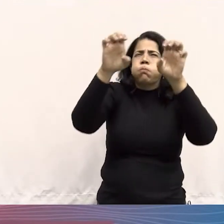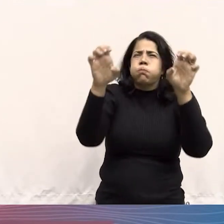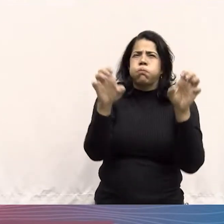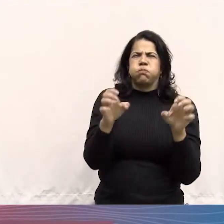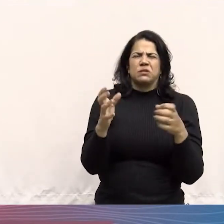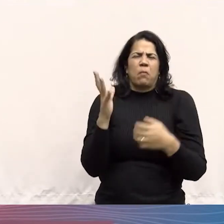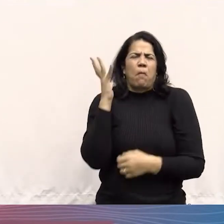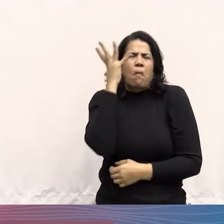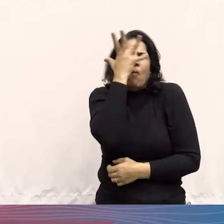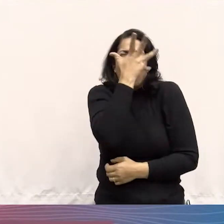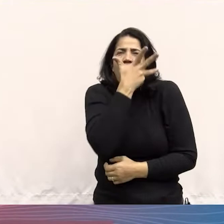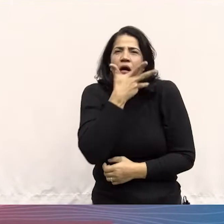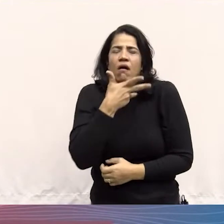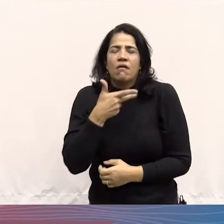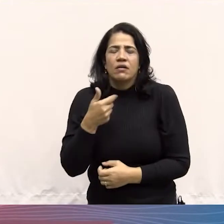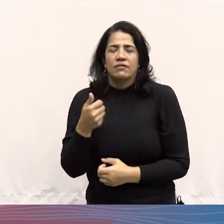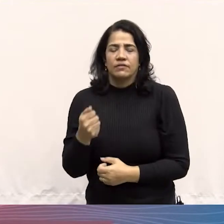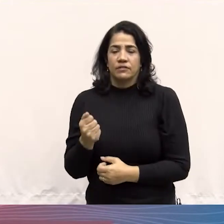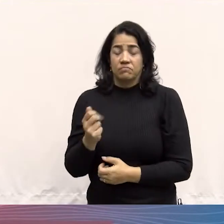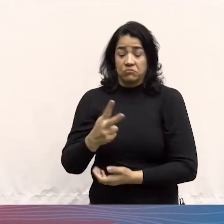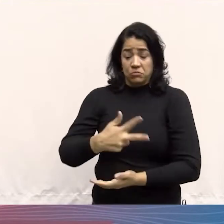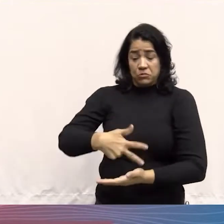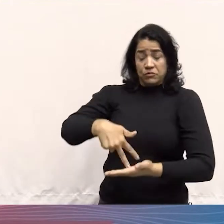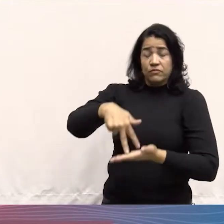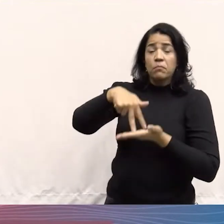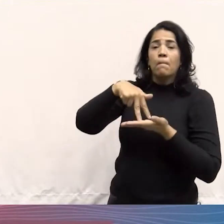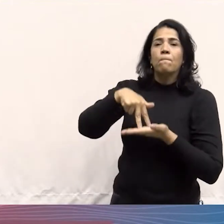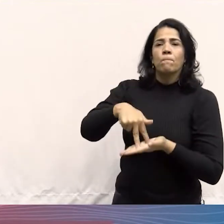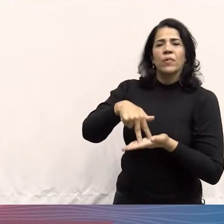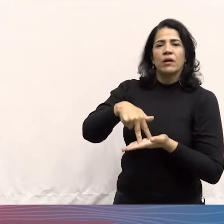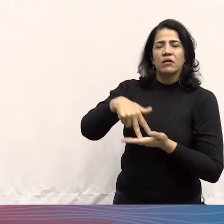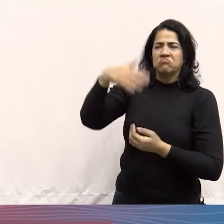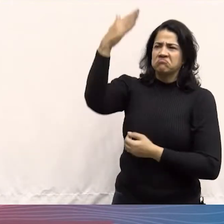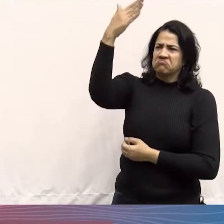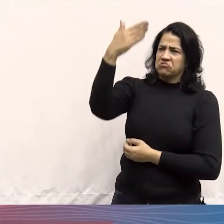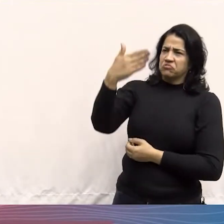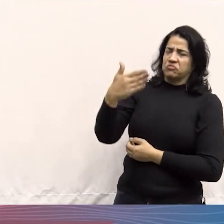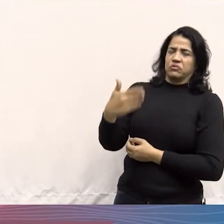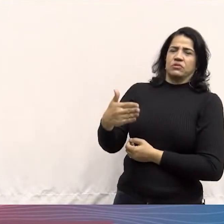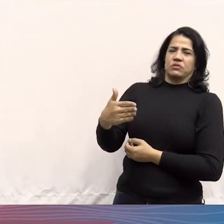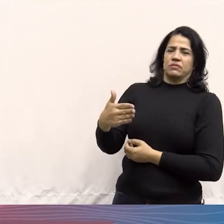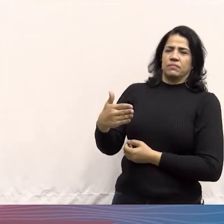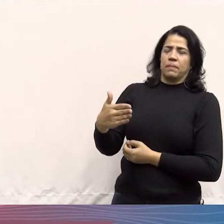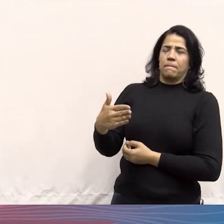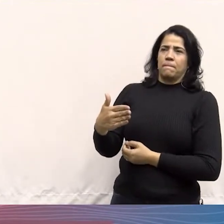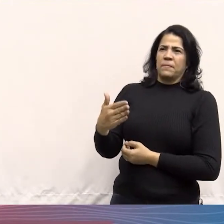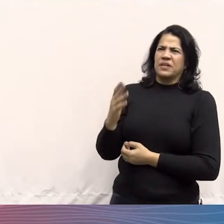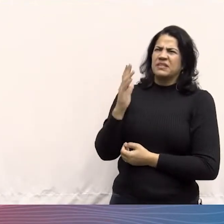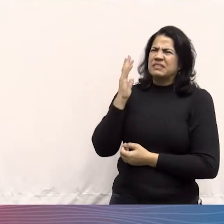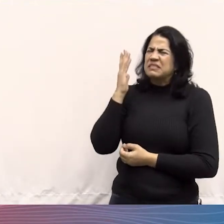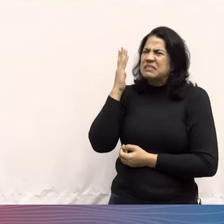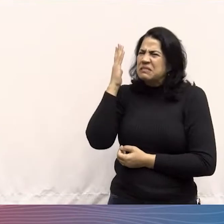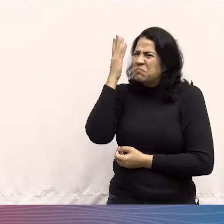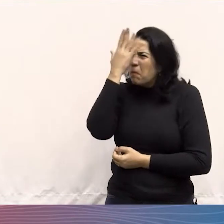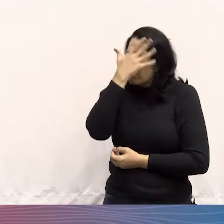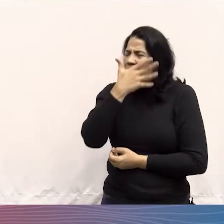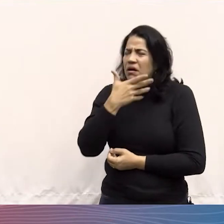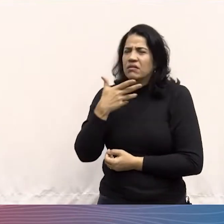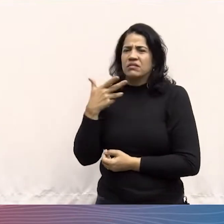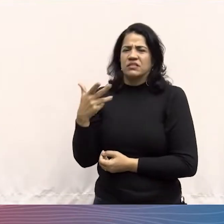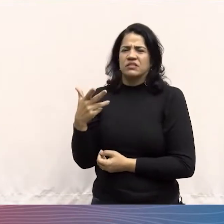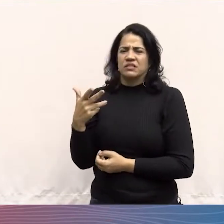esplendor, estava em pé diante de ti, e a sua aparência era terrível. A cabeça era de